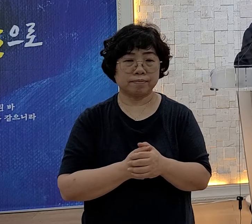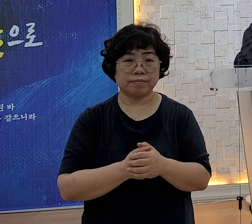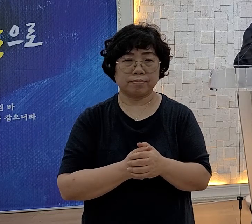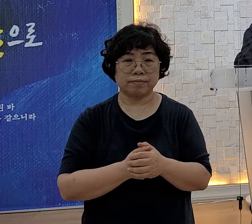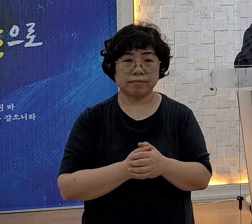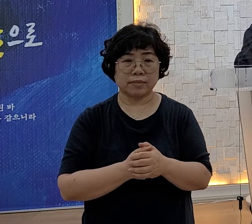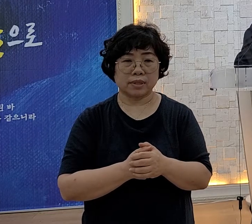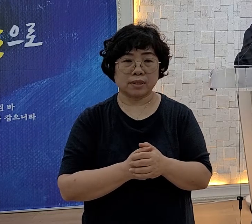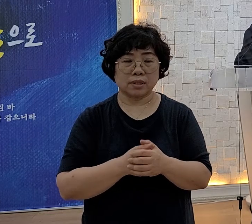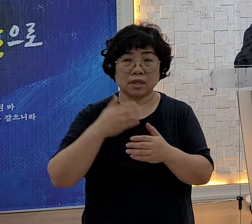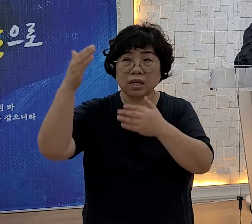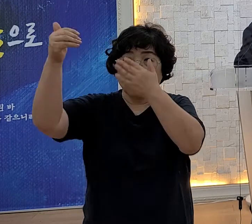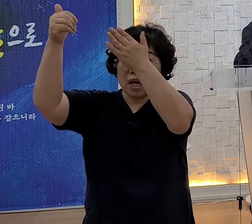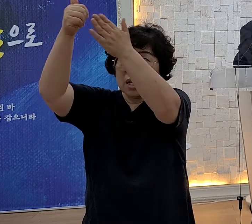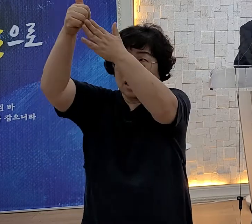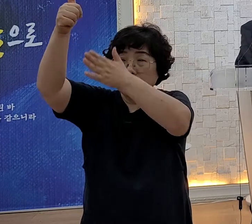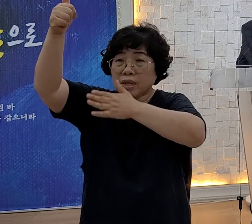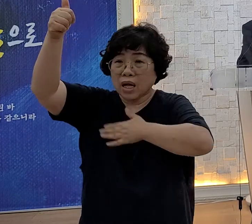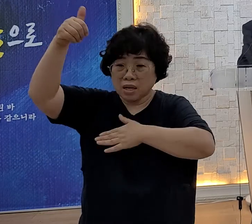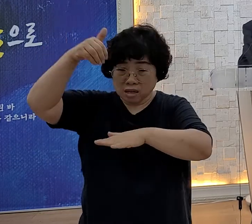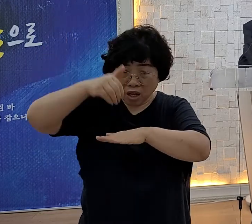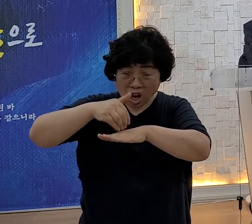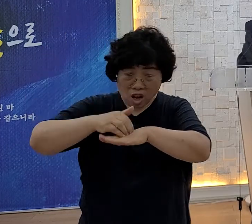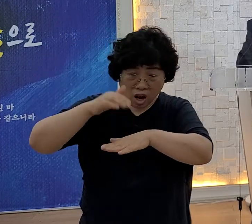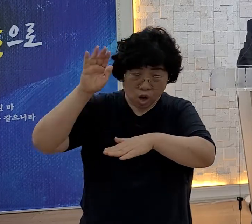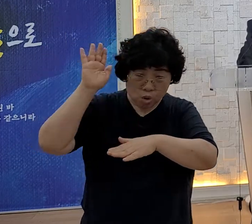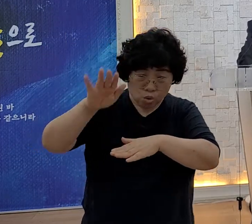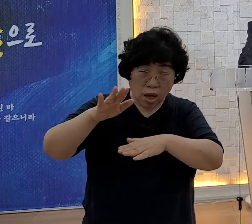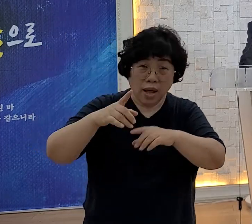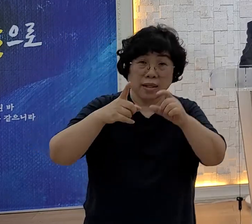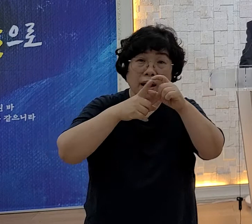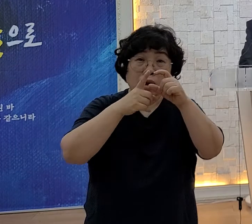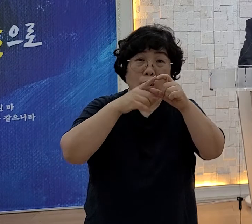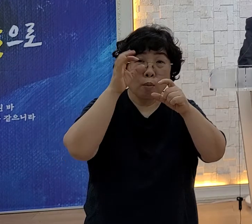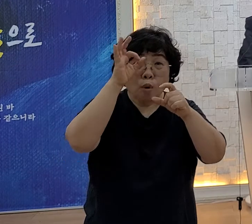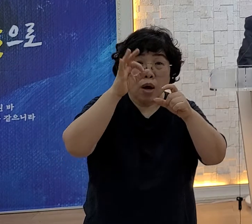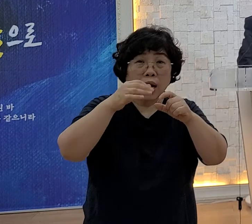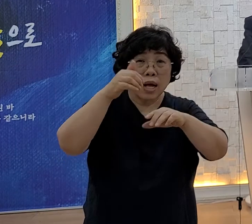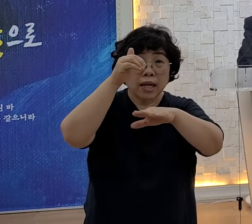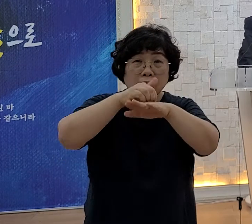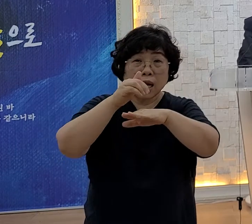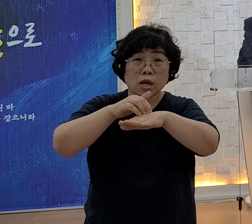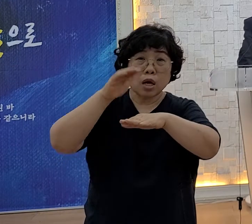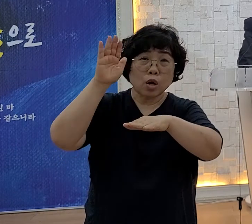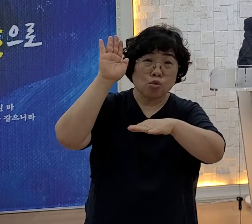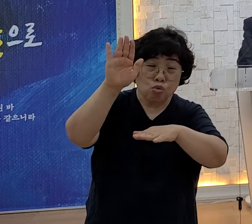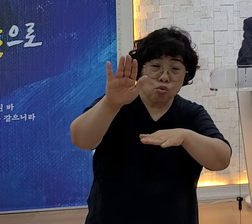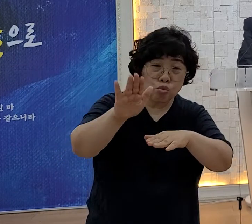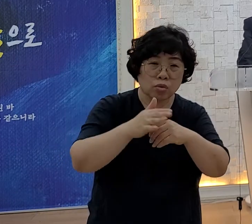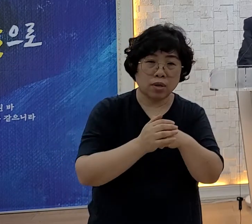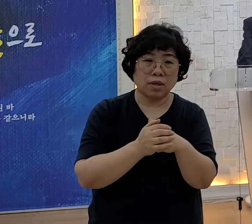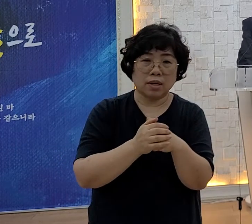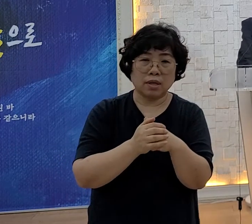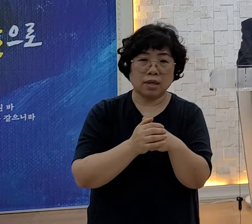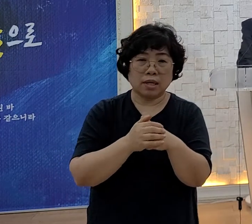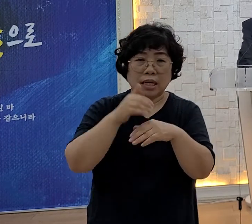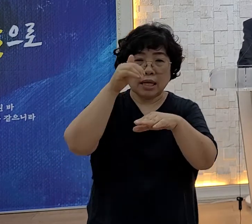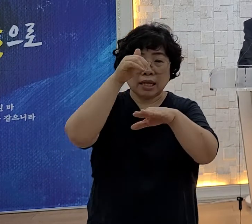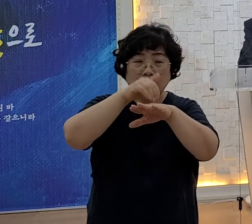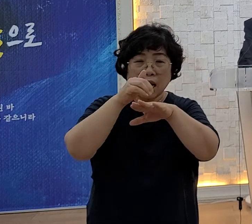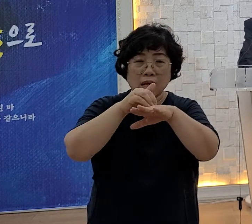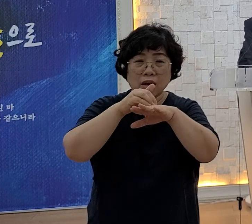그가 나를 단련하신 후에, 가운데 줄 보이십니까? 여러분 단련하신 했는데 이 단련을 거꾸로 하면